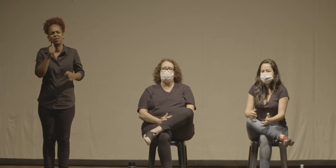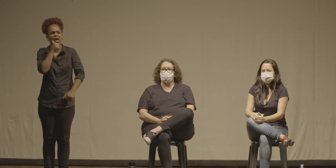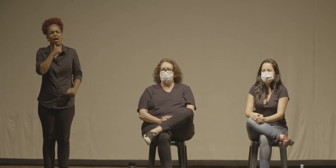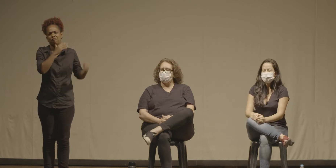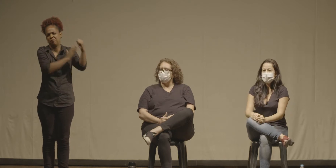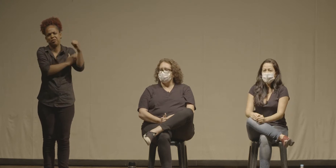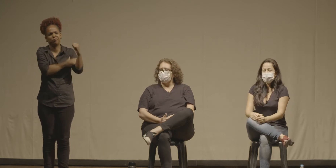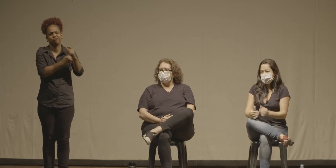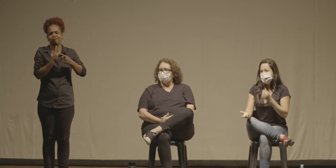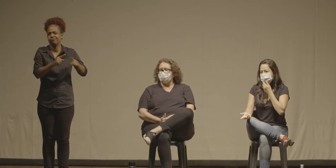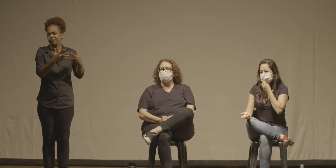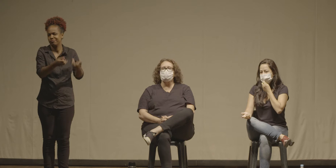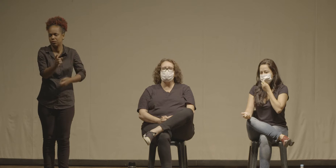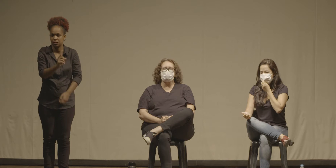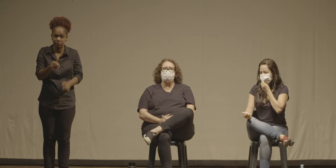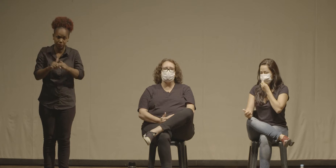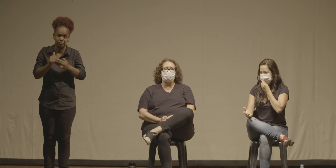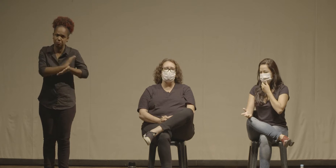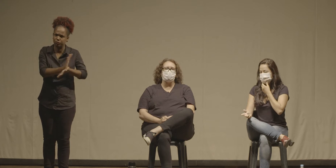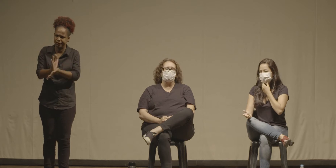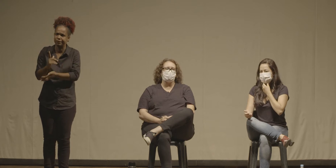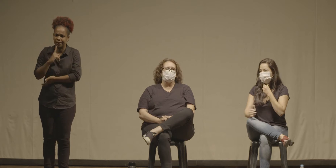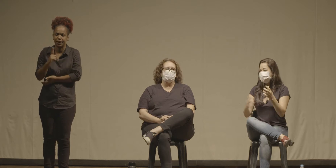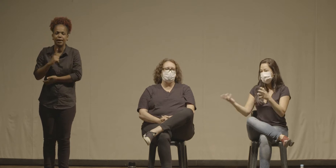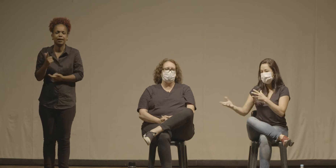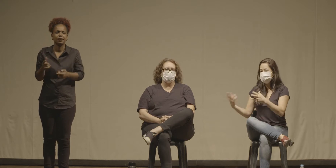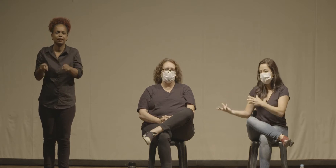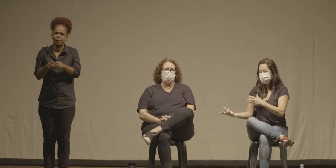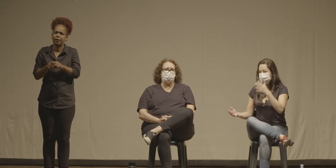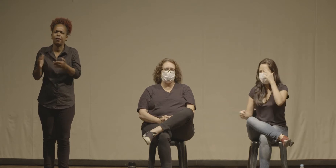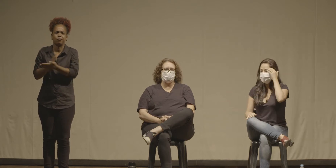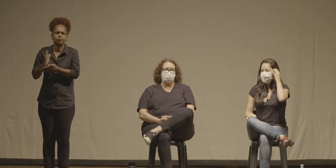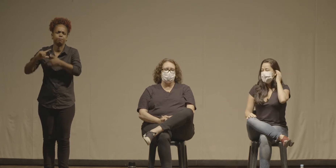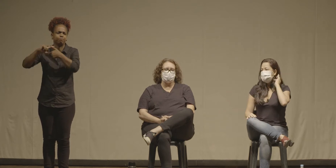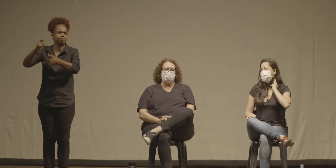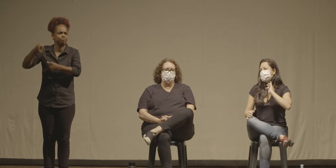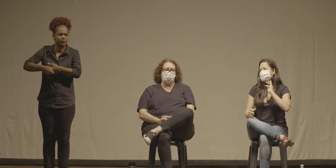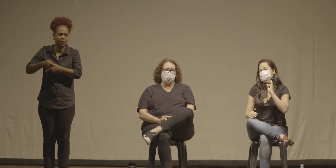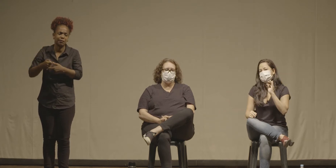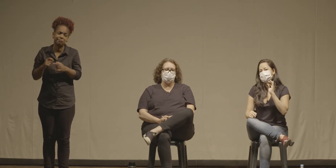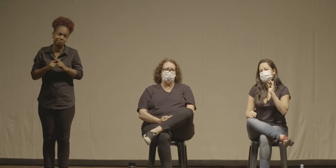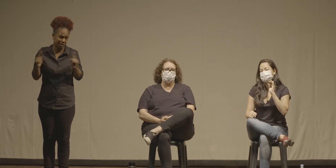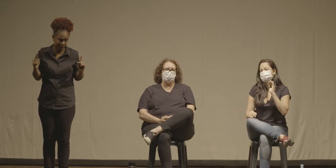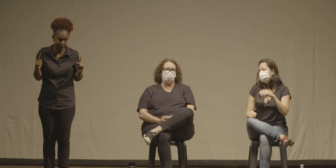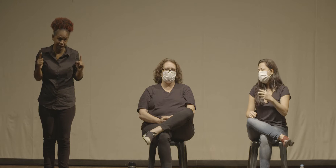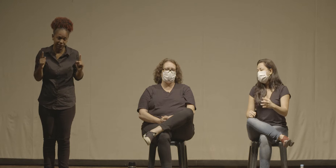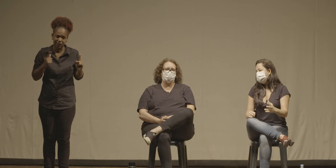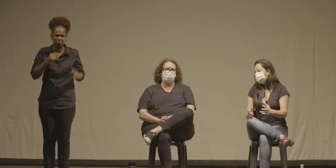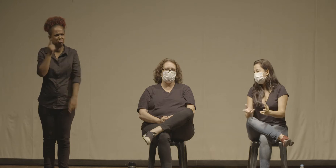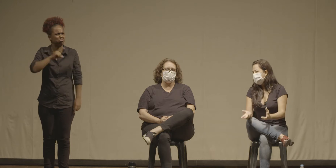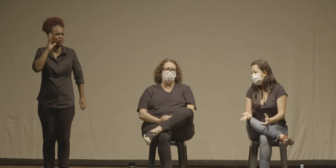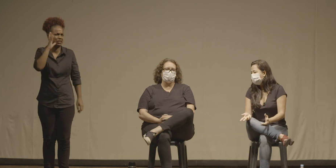feminismo. Porque existe um preconceito, e eu acho que o preconceito vem até do radicalismo da coisa. Mas eu não